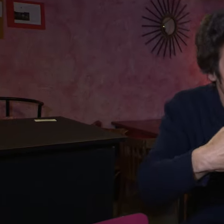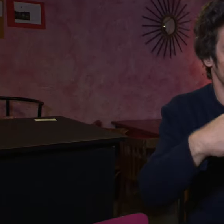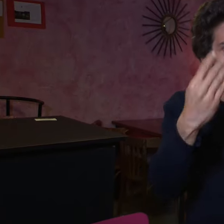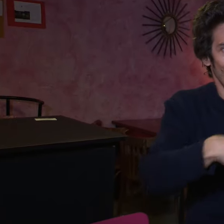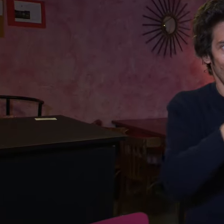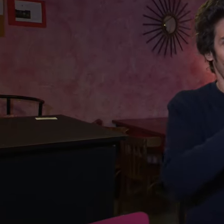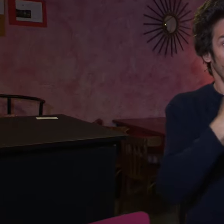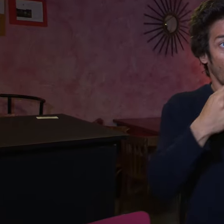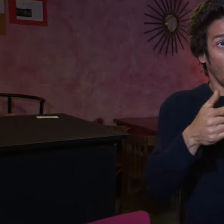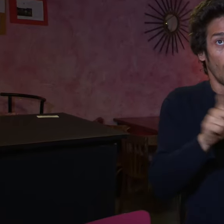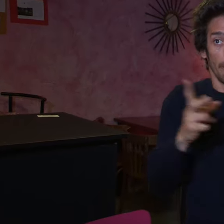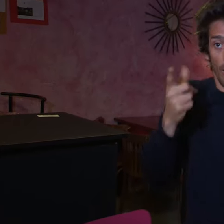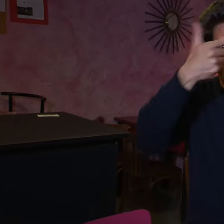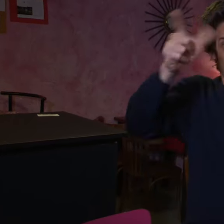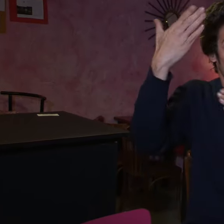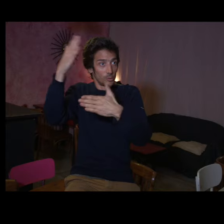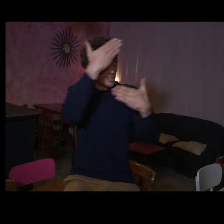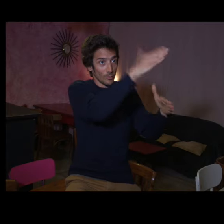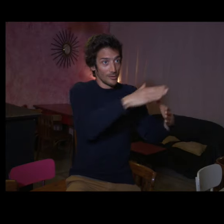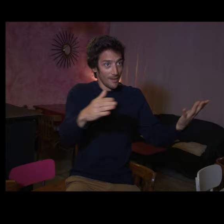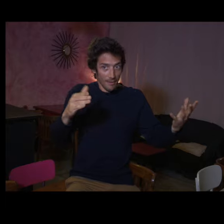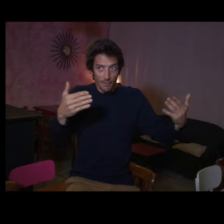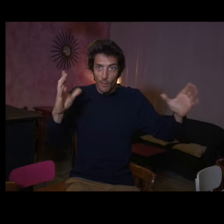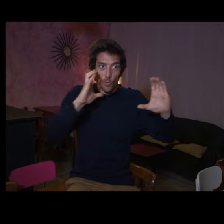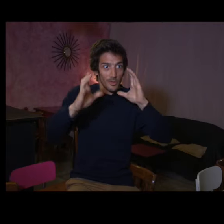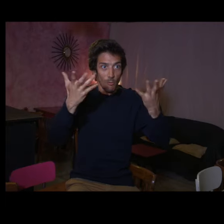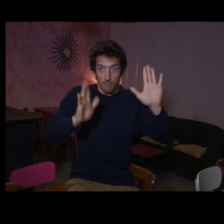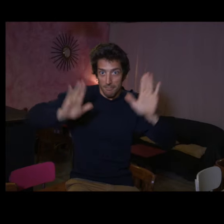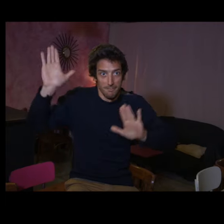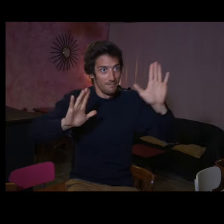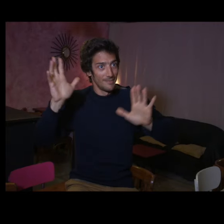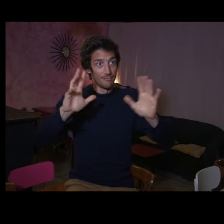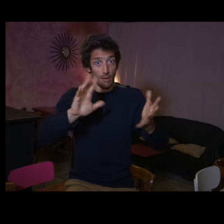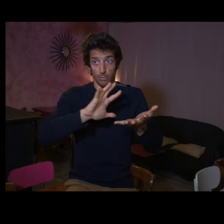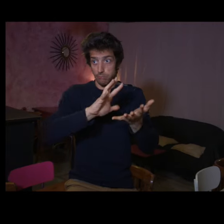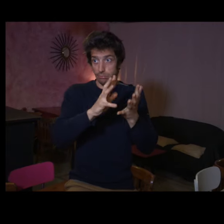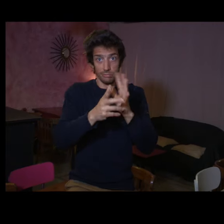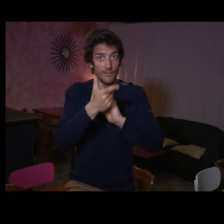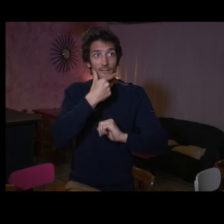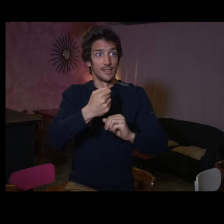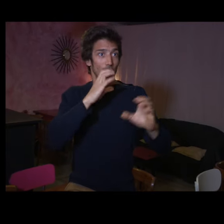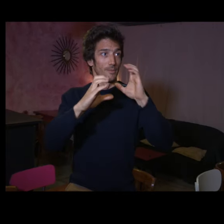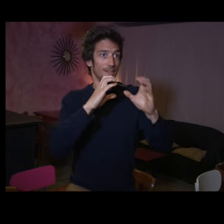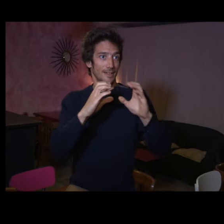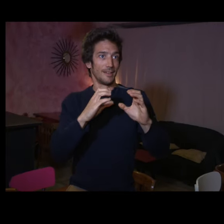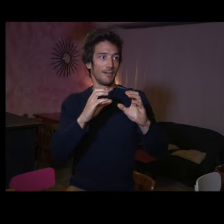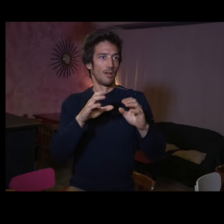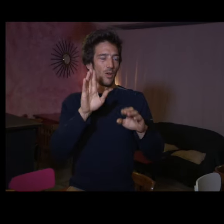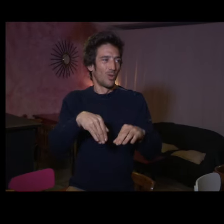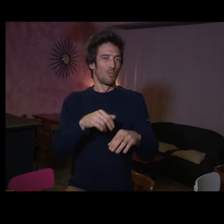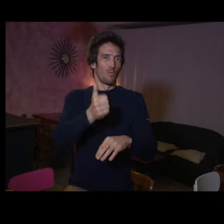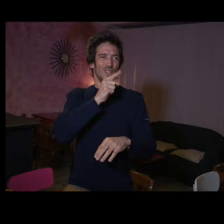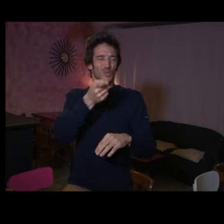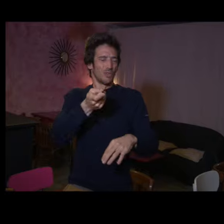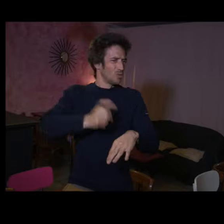En fait, c'était un peu la même situation que si on avait deux groupes qui parlent deux langues différentes. Donc on est passé par du mime pour essayer